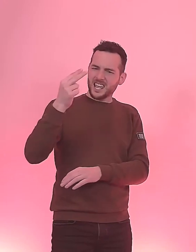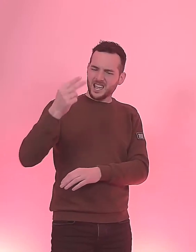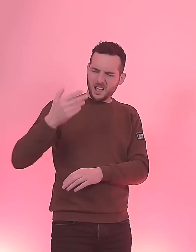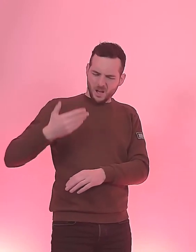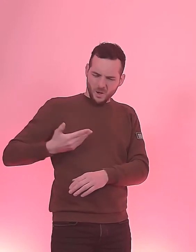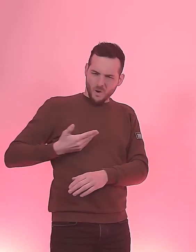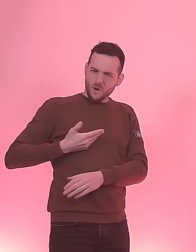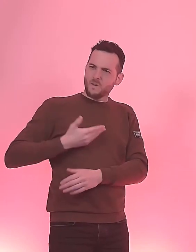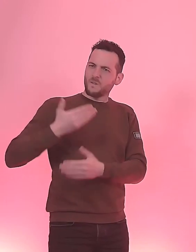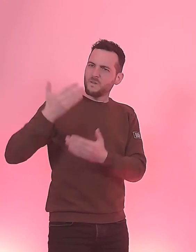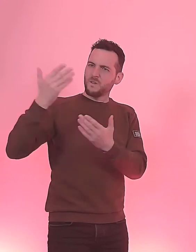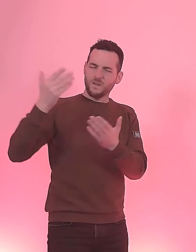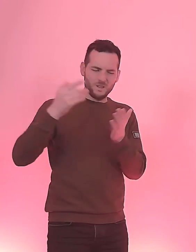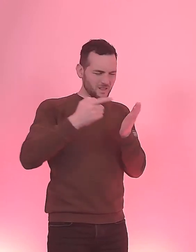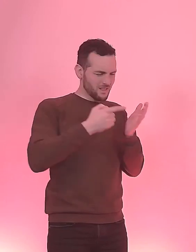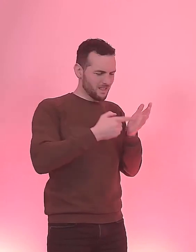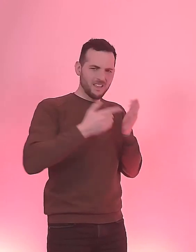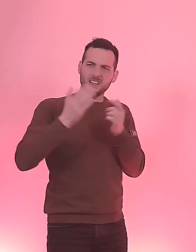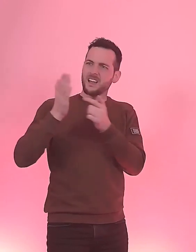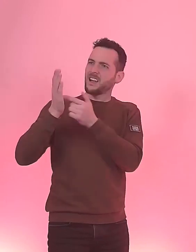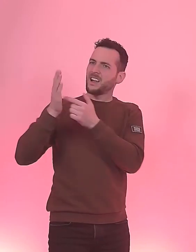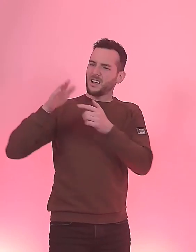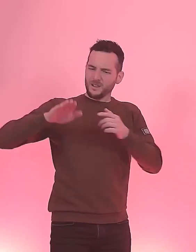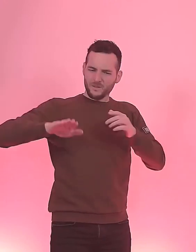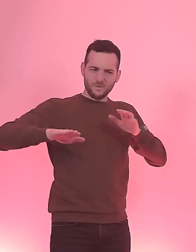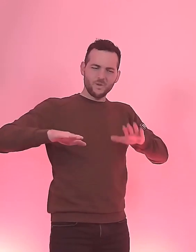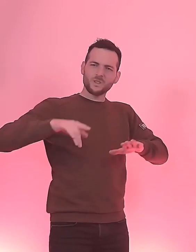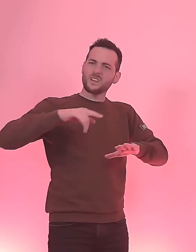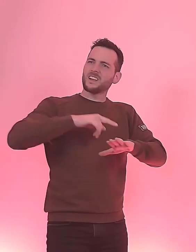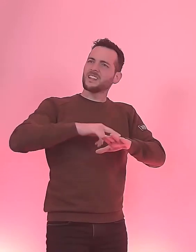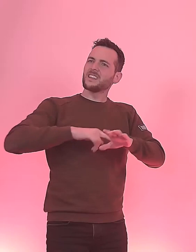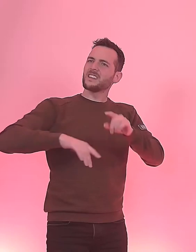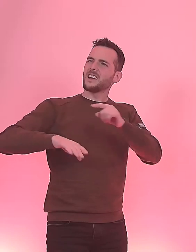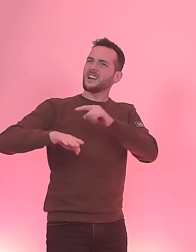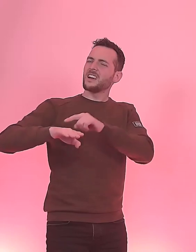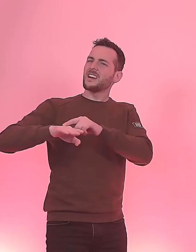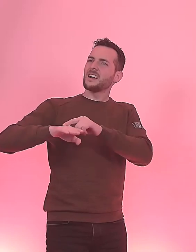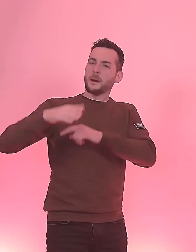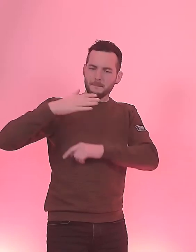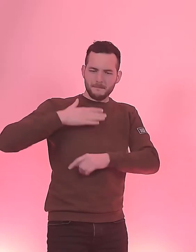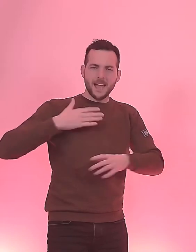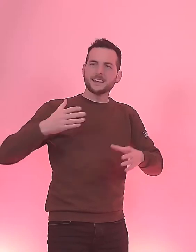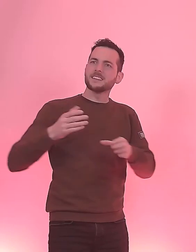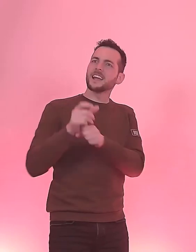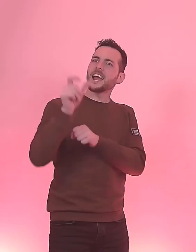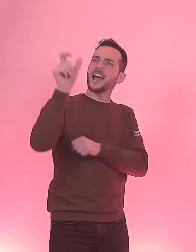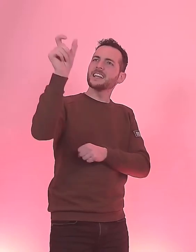is hij zich maar zeker